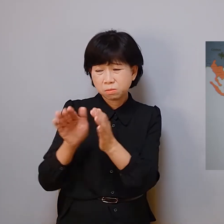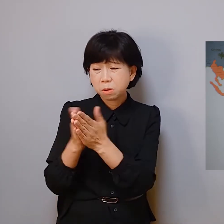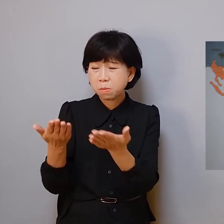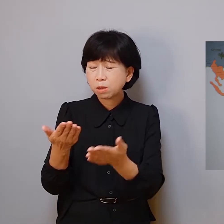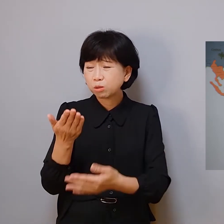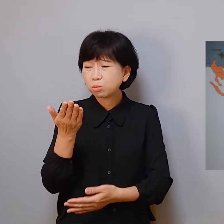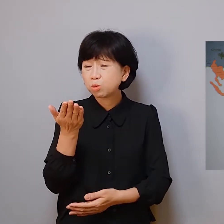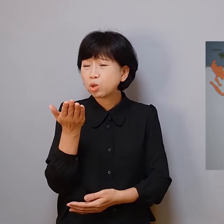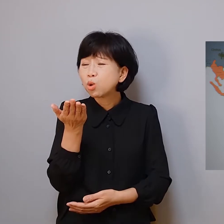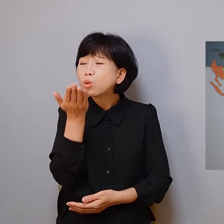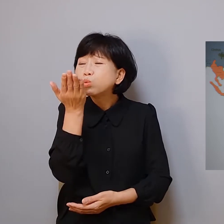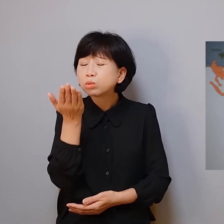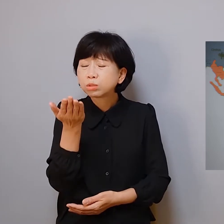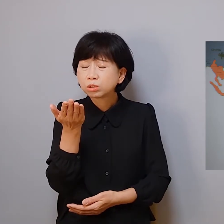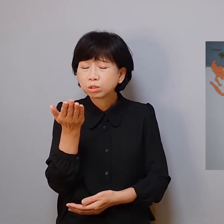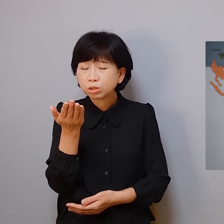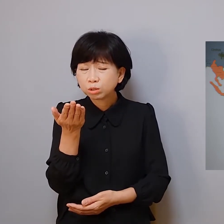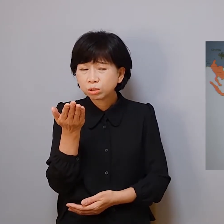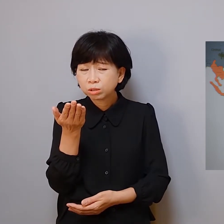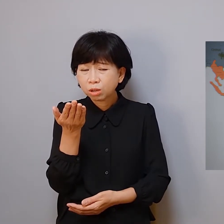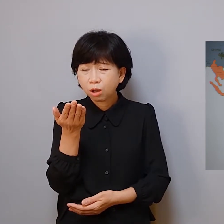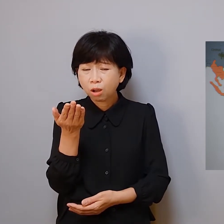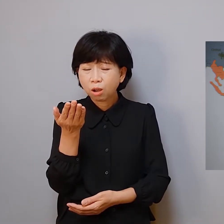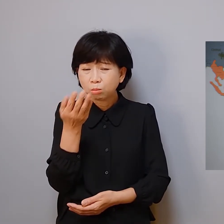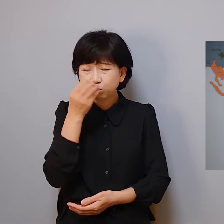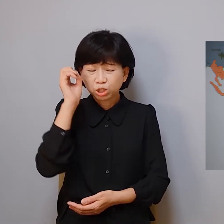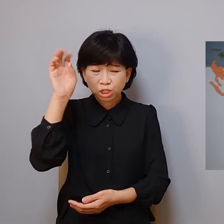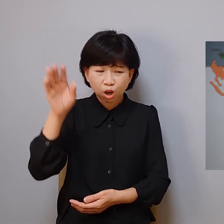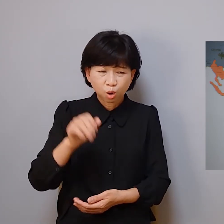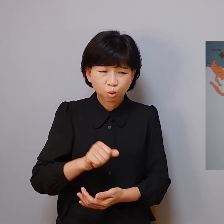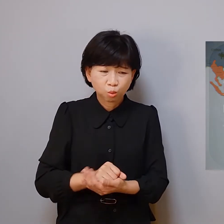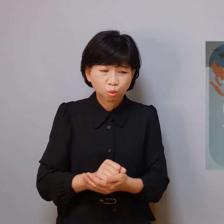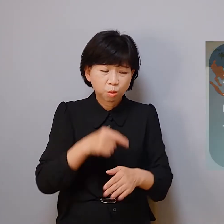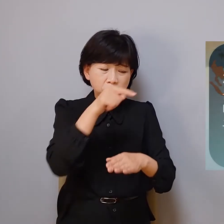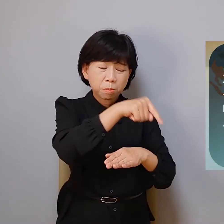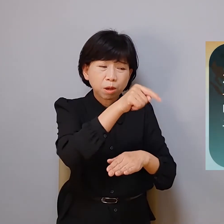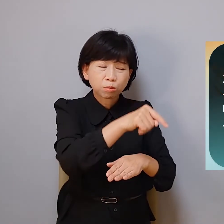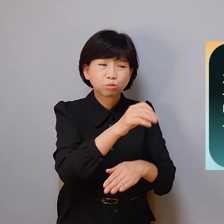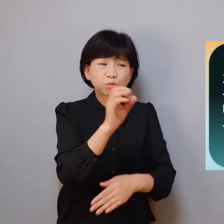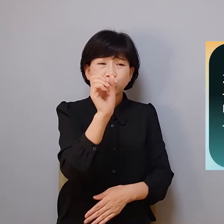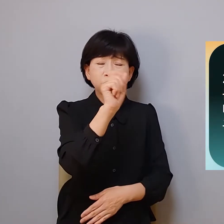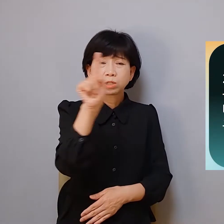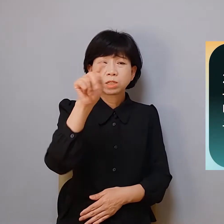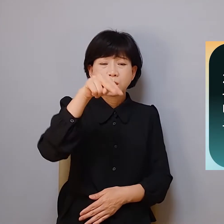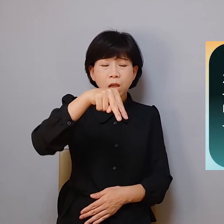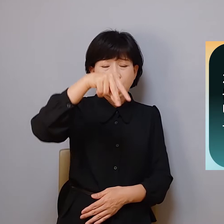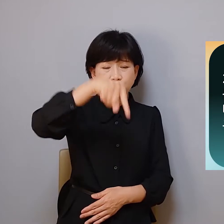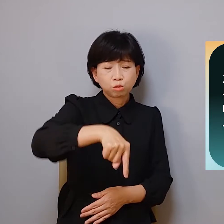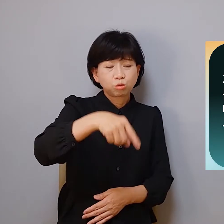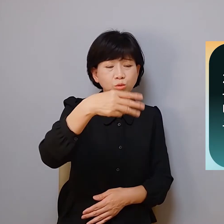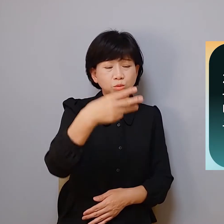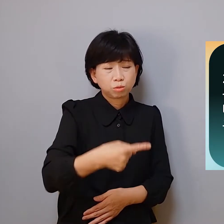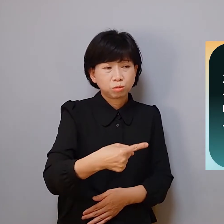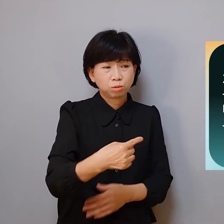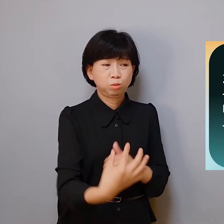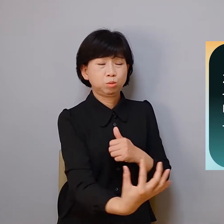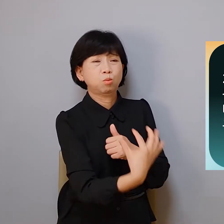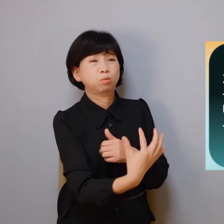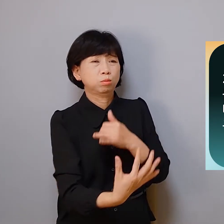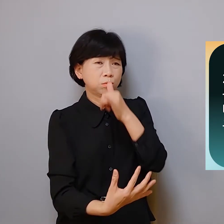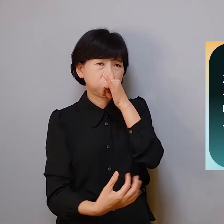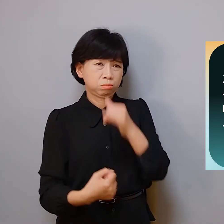강포가 너무 심각했던 거지요. 우리 2절과 3절을 좀 보겠습니다. 여호와여 내가